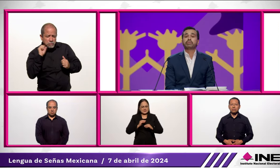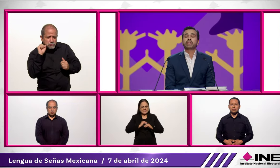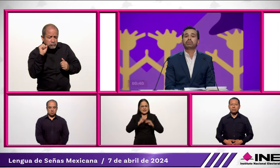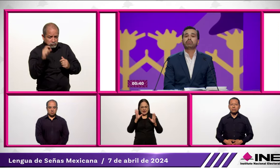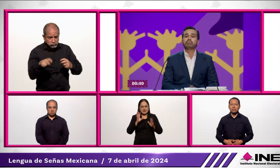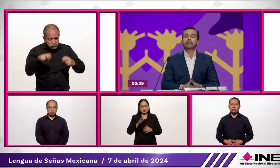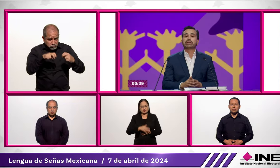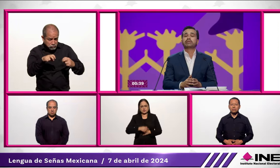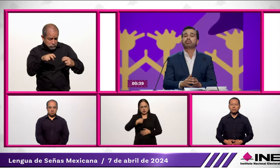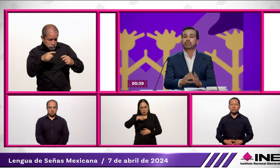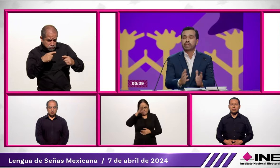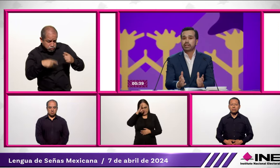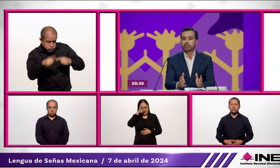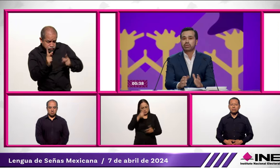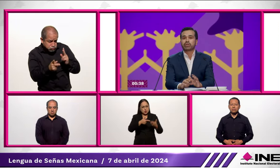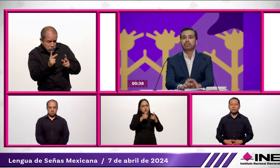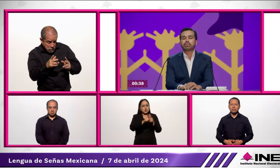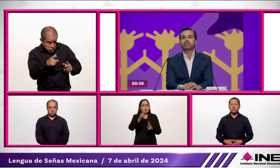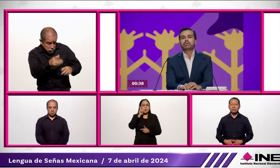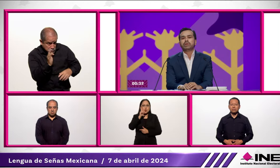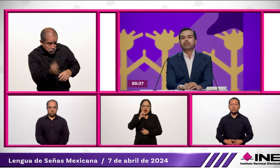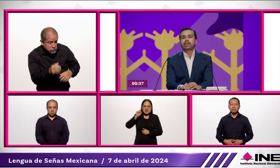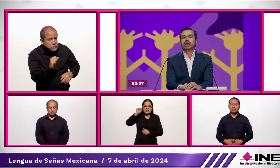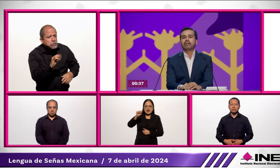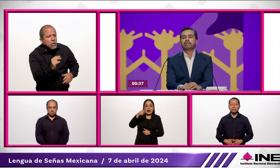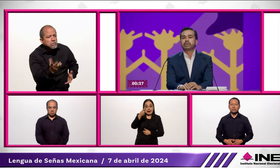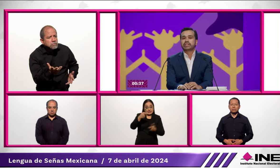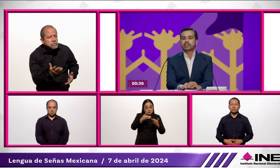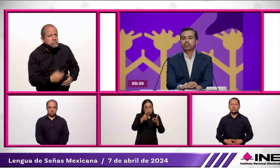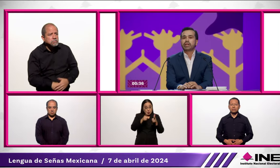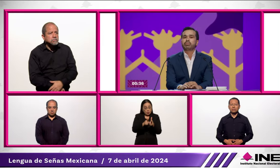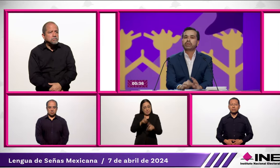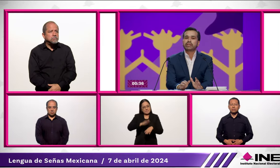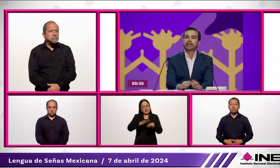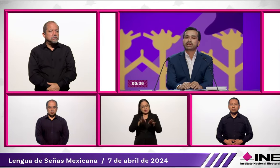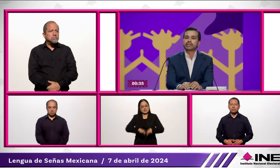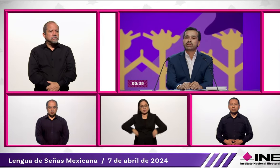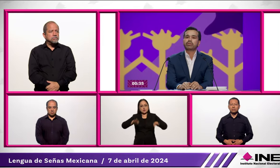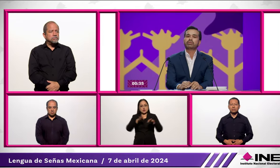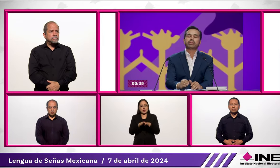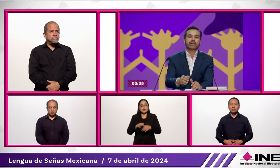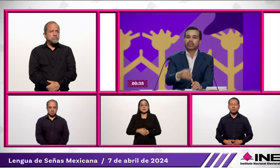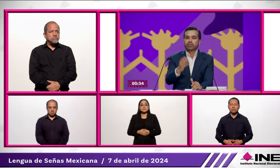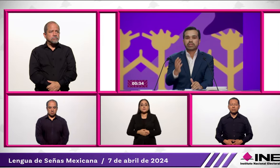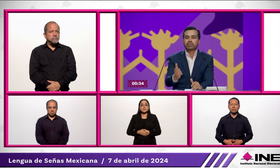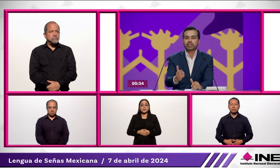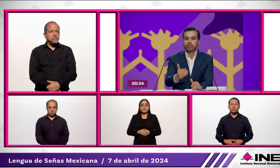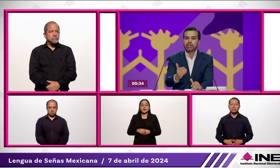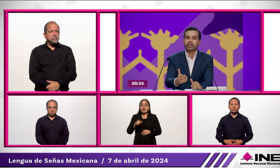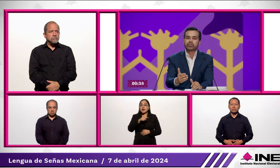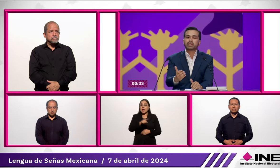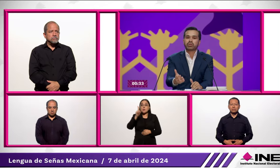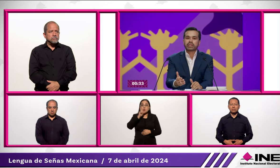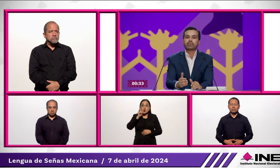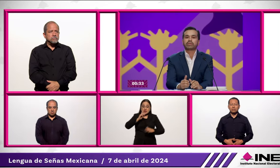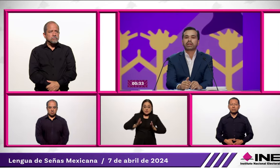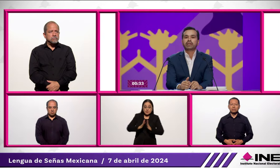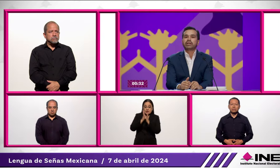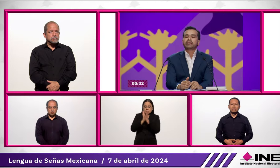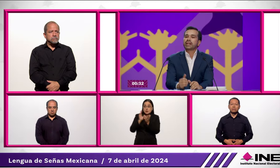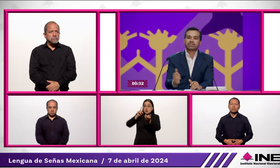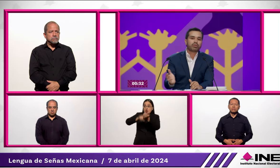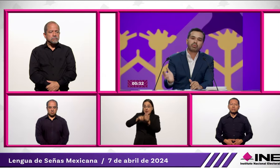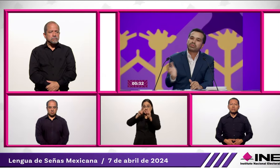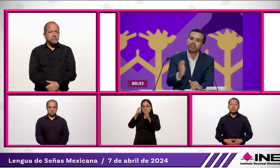que es el movimiento más importante de nuestro tiempo. La feminización de la política que se dio, entre otras cosas, con el derecho de las mujeres a